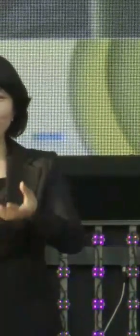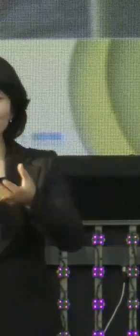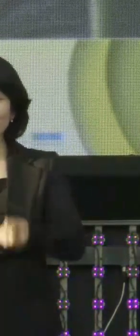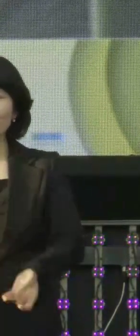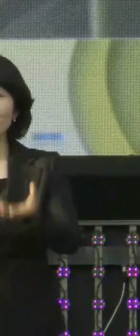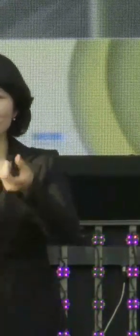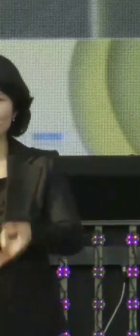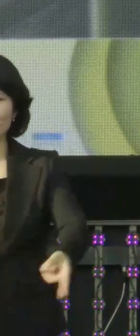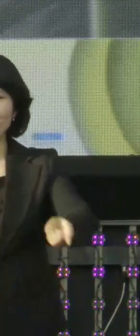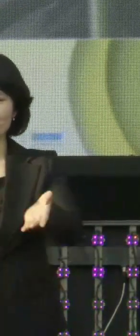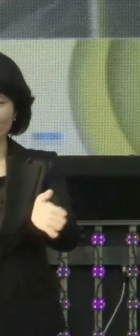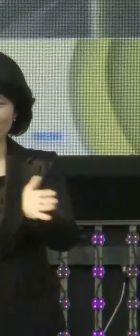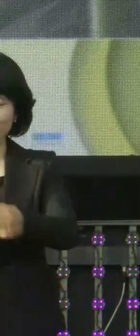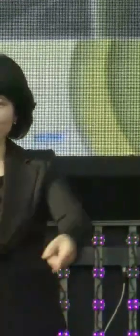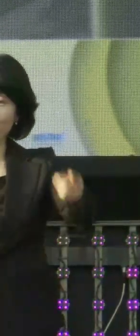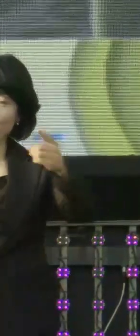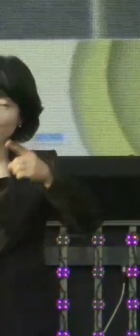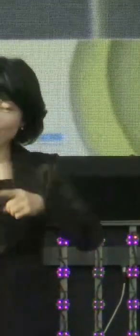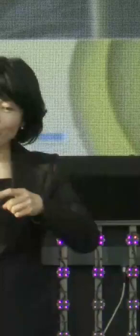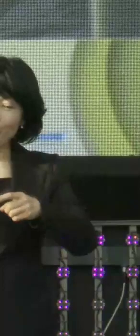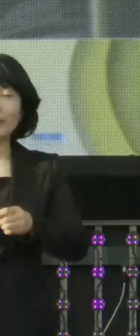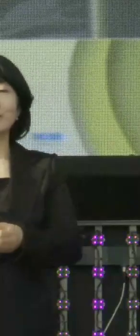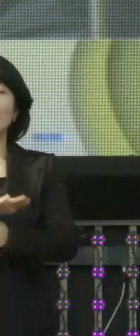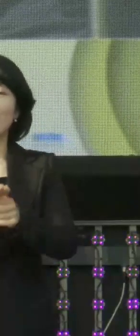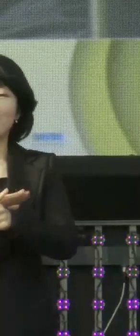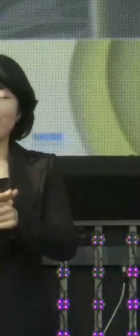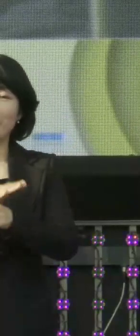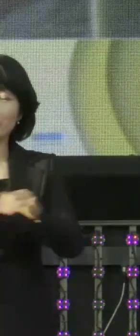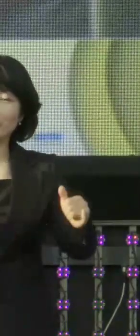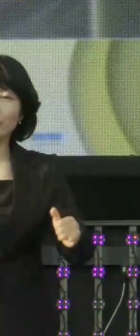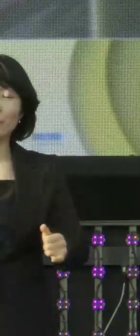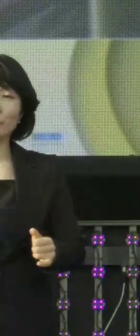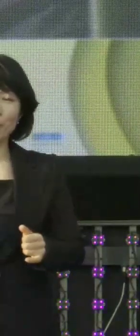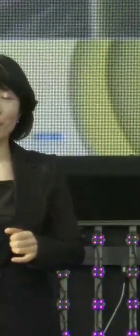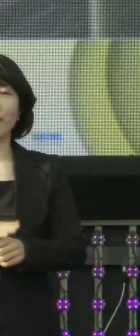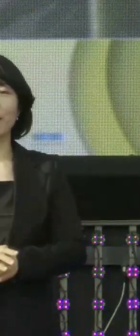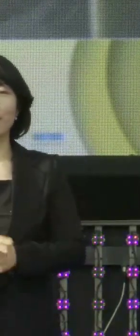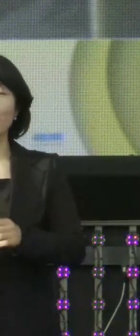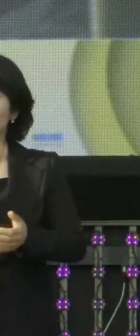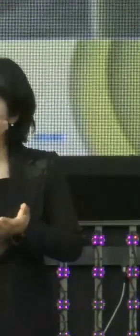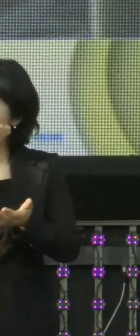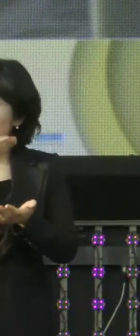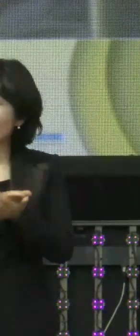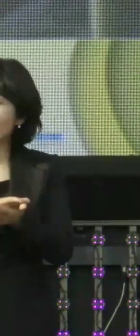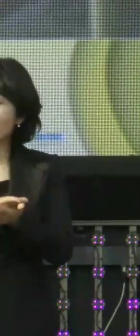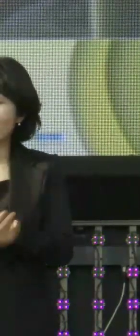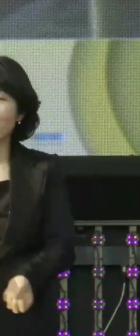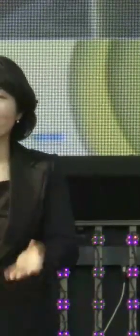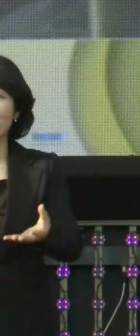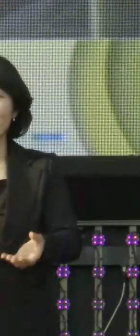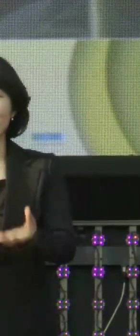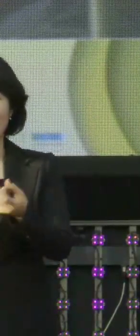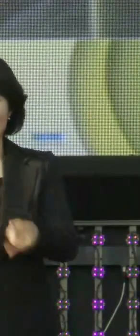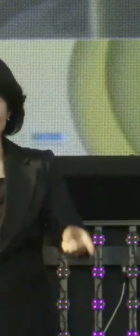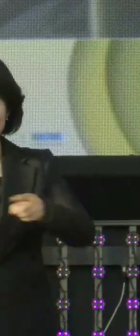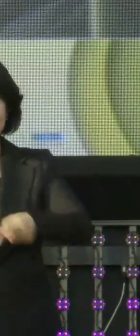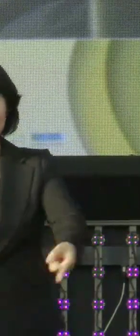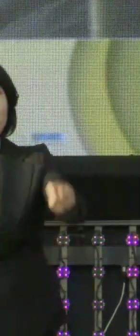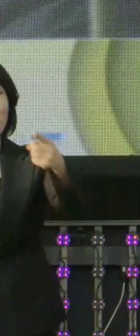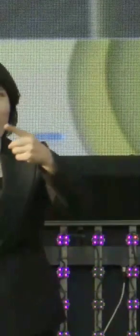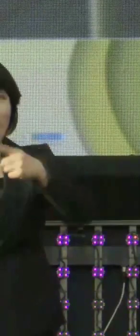참석해 주신 도자기를 사랑하는 대한민국 국민 여러분, 그리고 또 오늘 이렇게 귀한 자리 함께 해주신